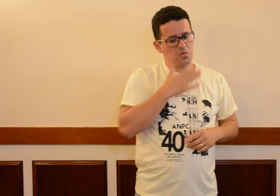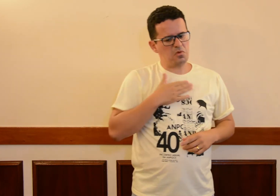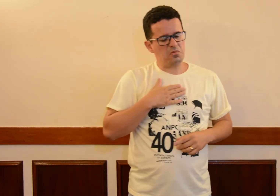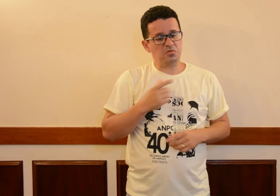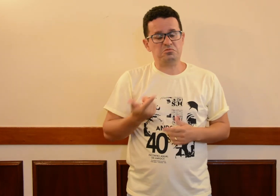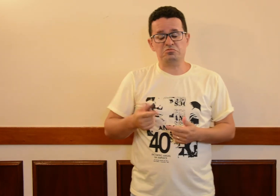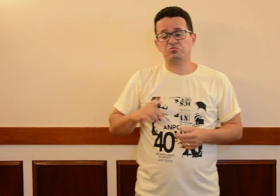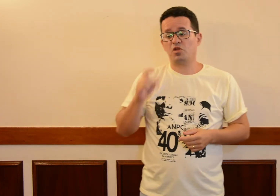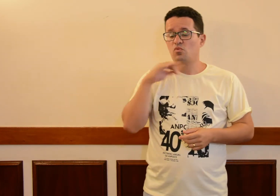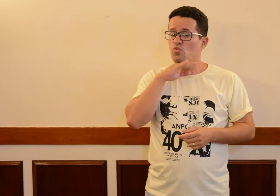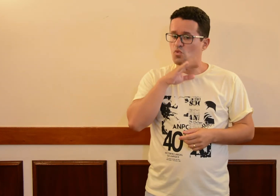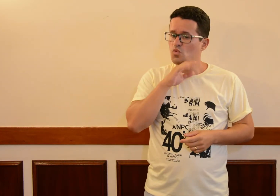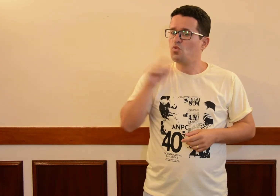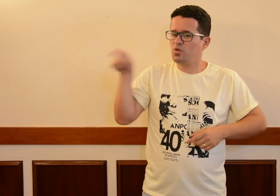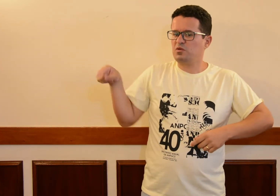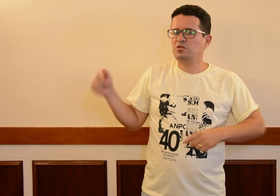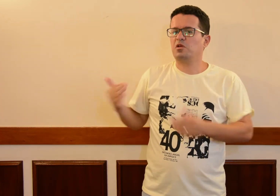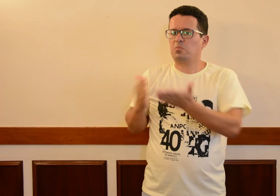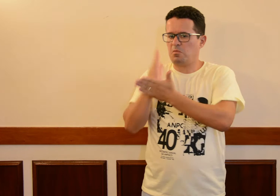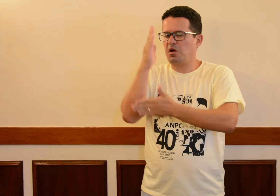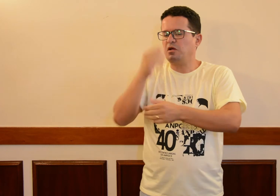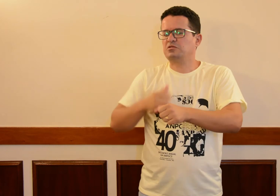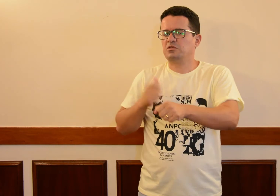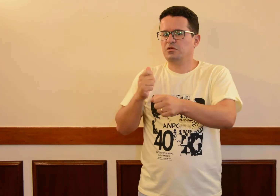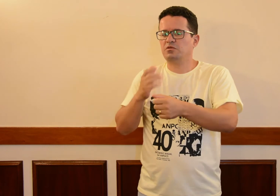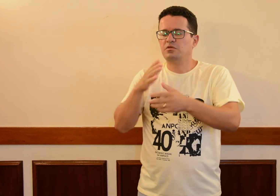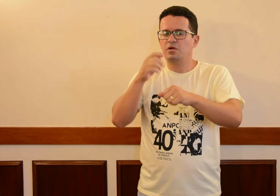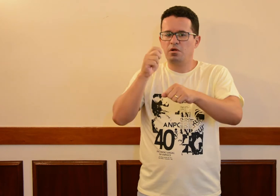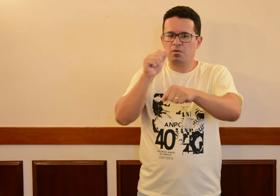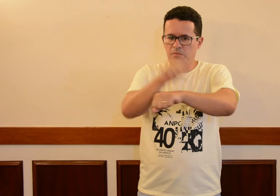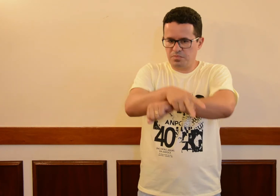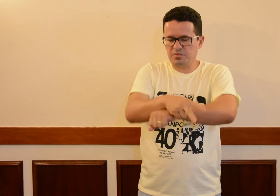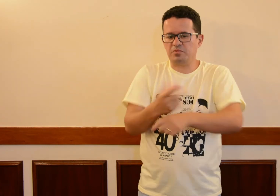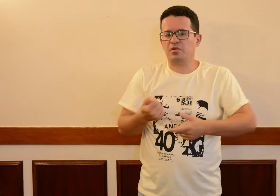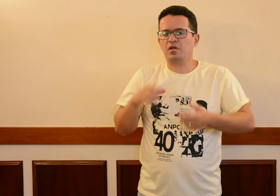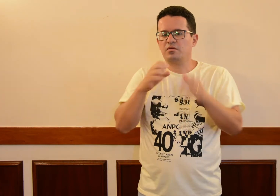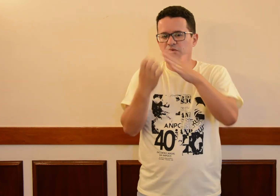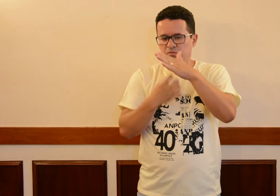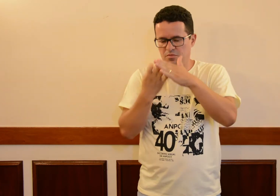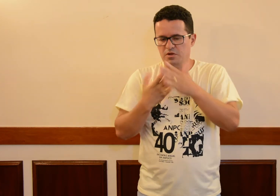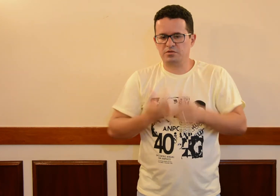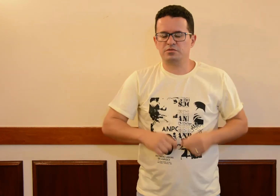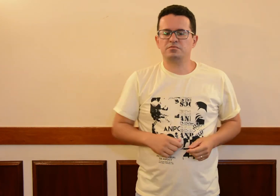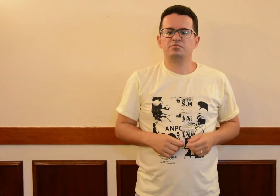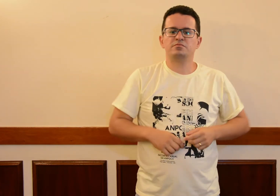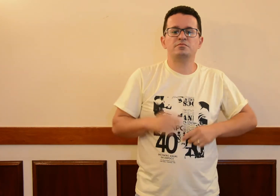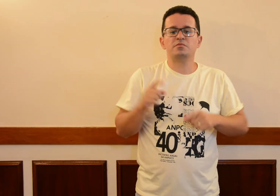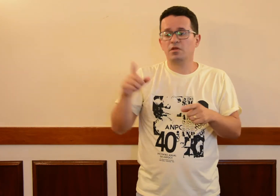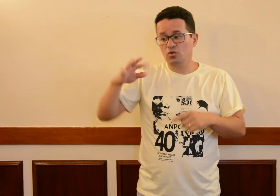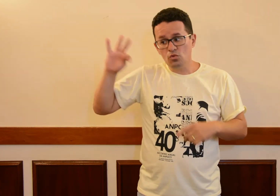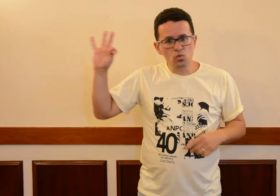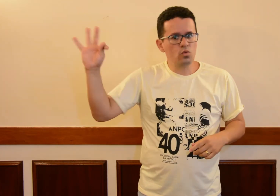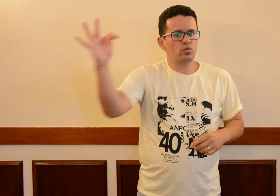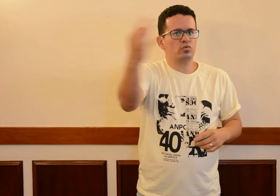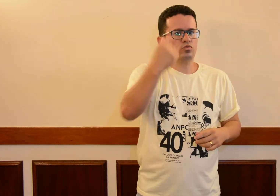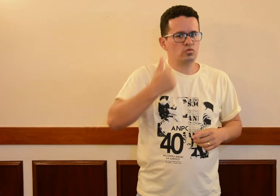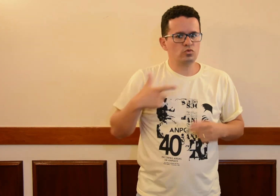fosse efetivado na empresa. Essa, que como todas as outras, segundo ele, prezava muito pela interação entre os